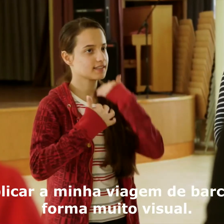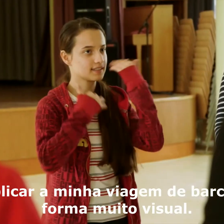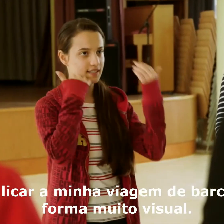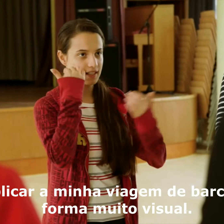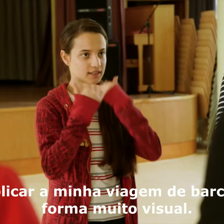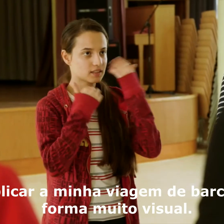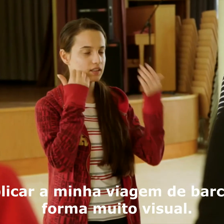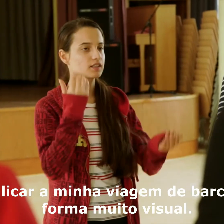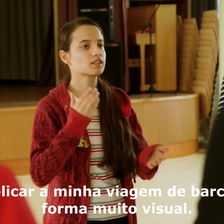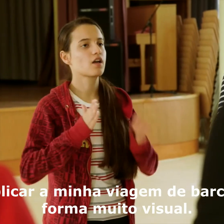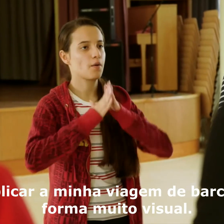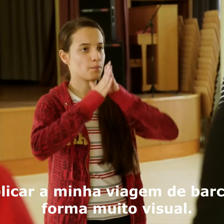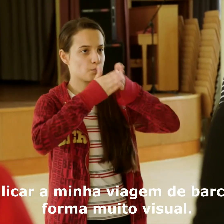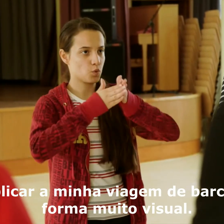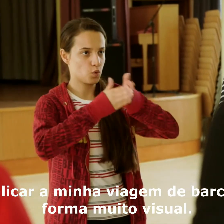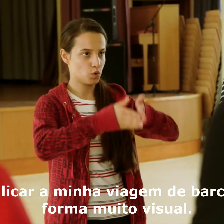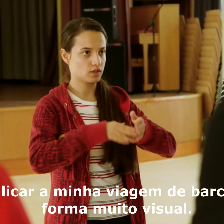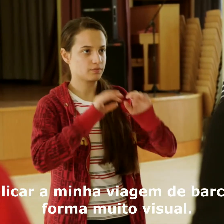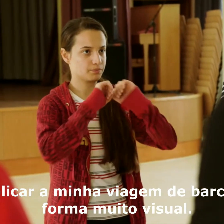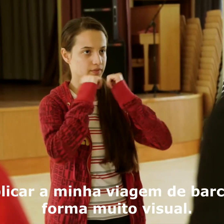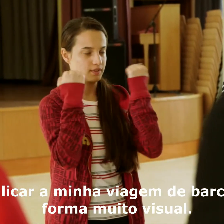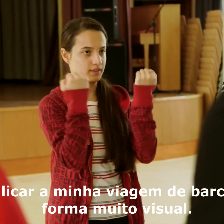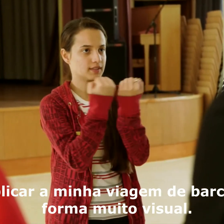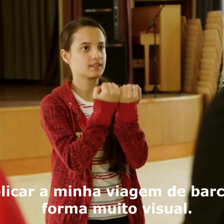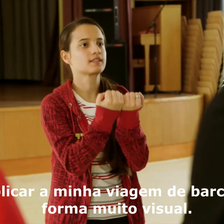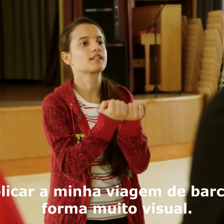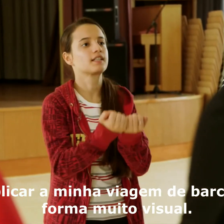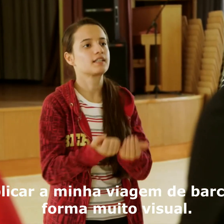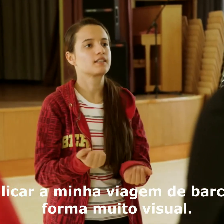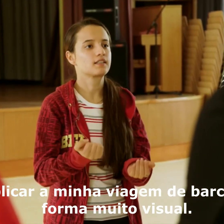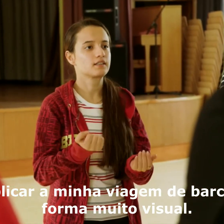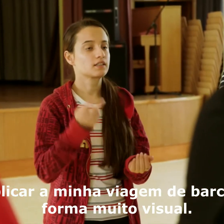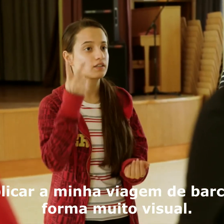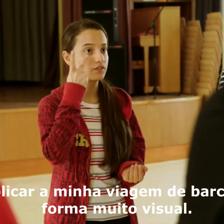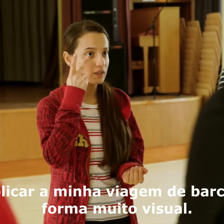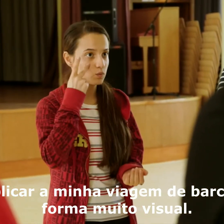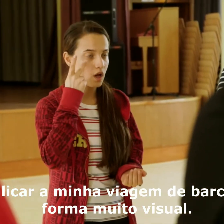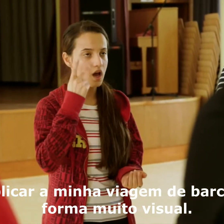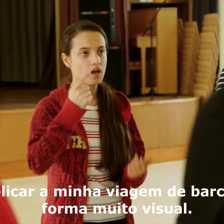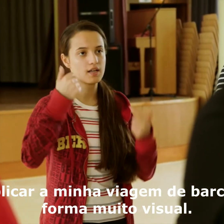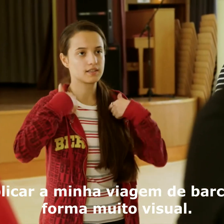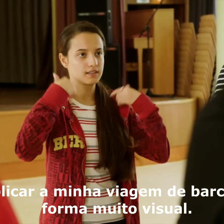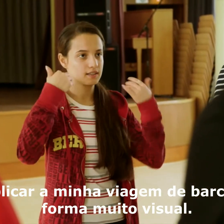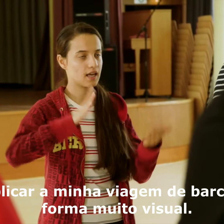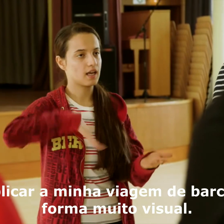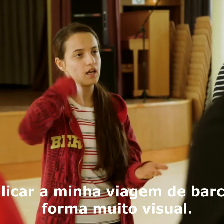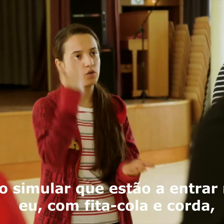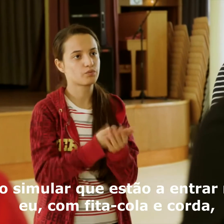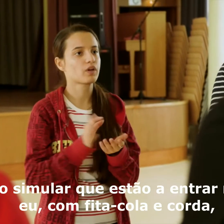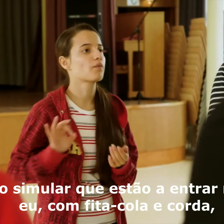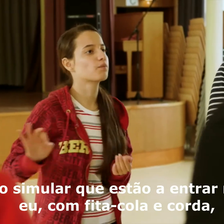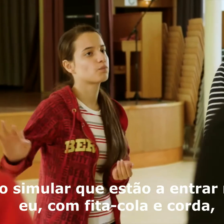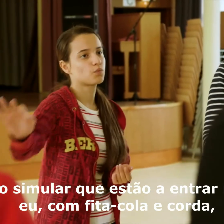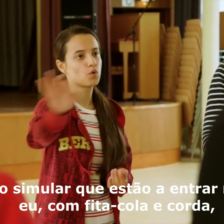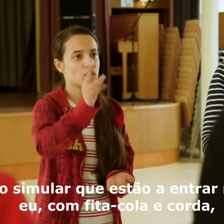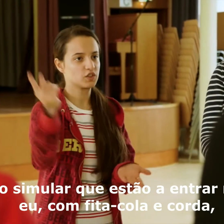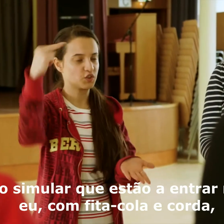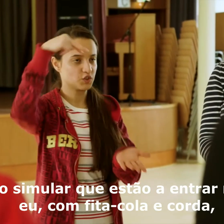Então eu vou explicar como é que foi a viagem de barco de uma forma visual. Vocês todos vão entrar. Eu